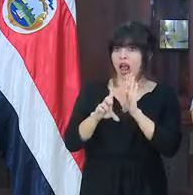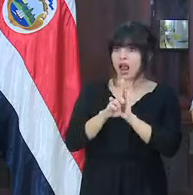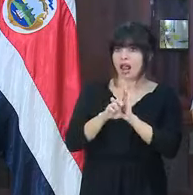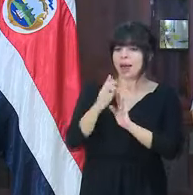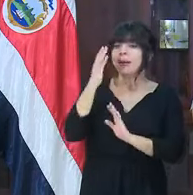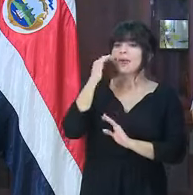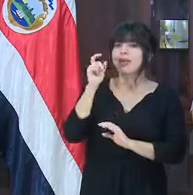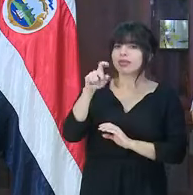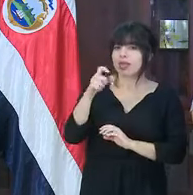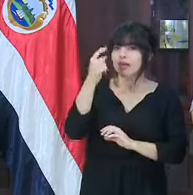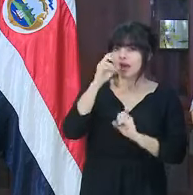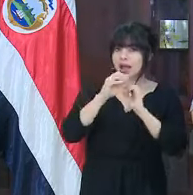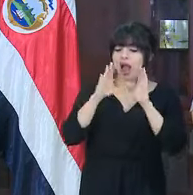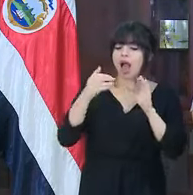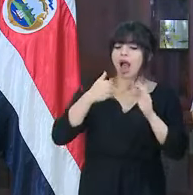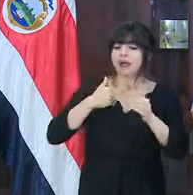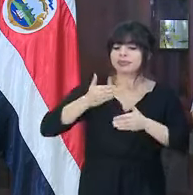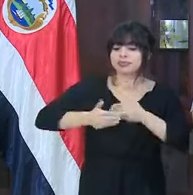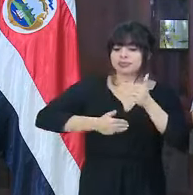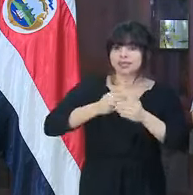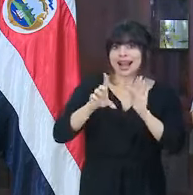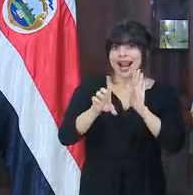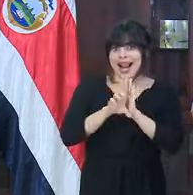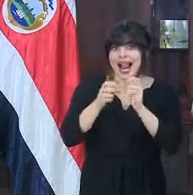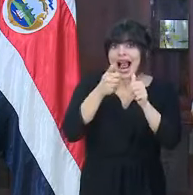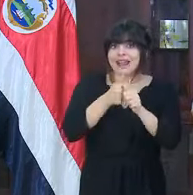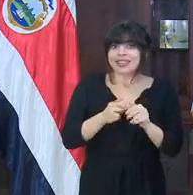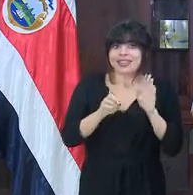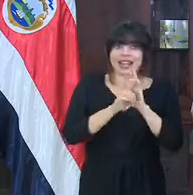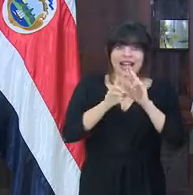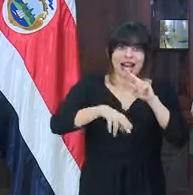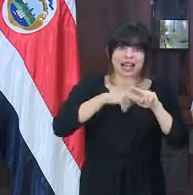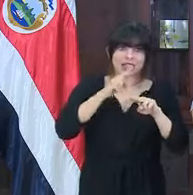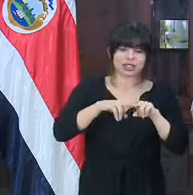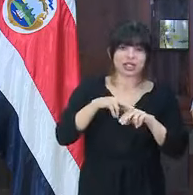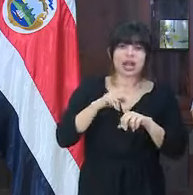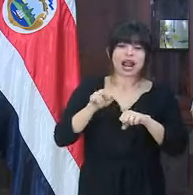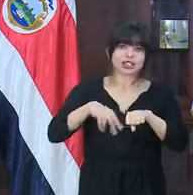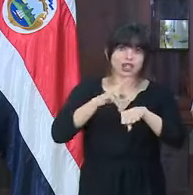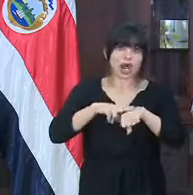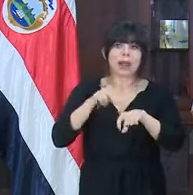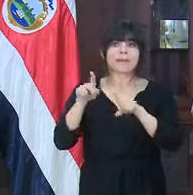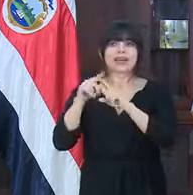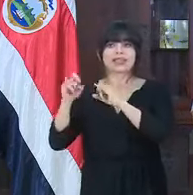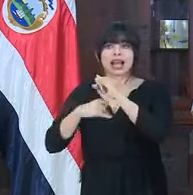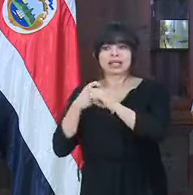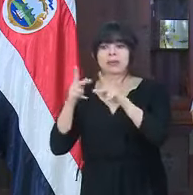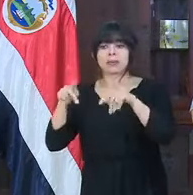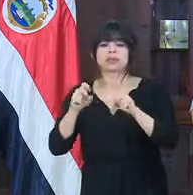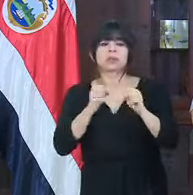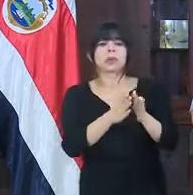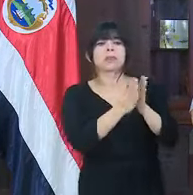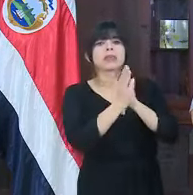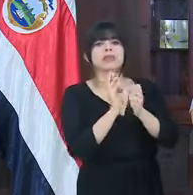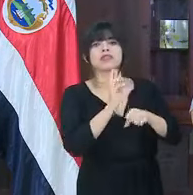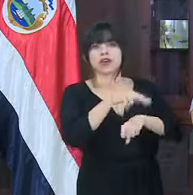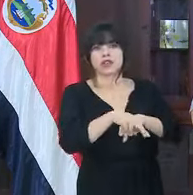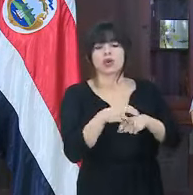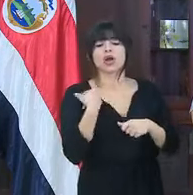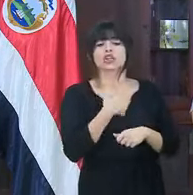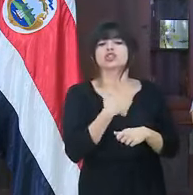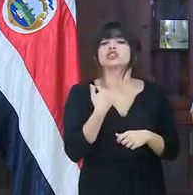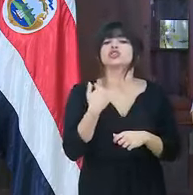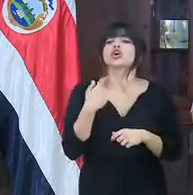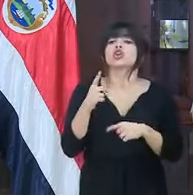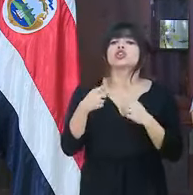porque debemos tener claro que hay todo un procedimiento legal amparado al derecho nacional e internacional de que una persona puede solicitar refugio. Entonces nosotros nos vamos a ir